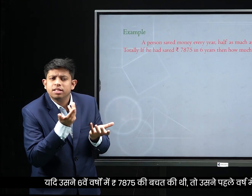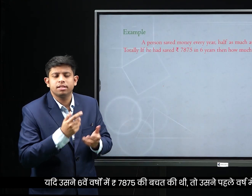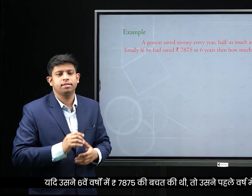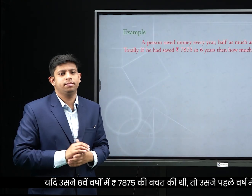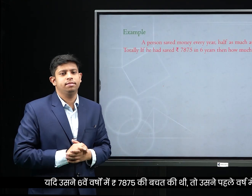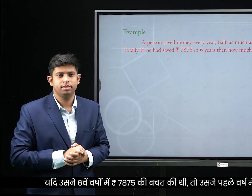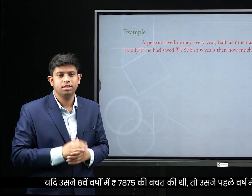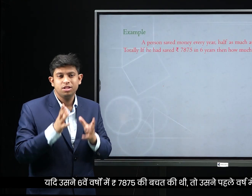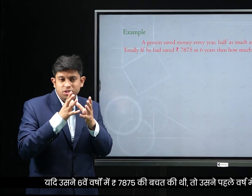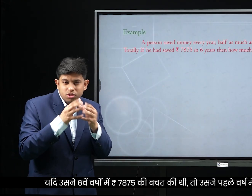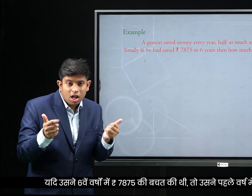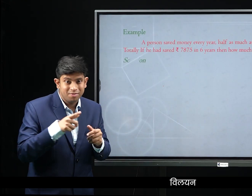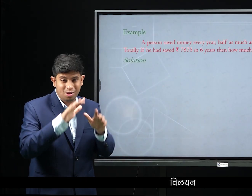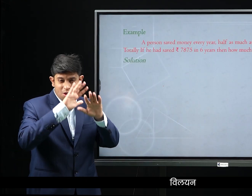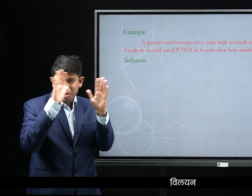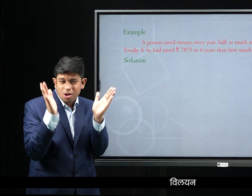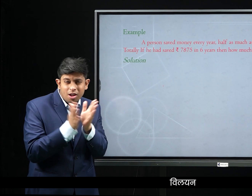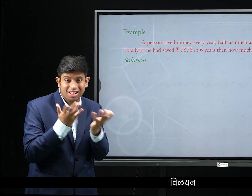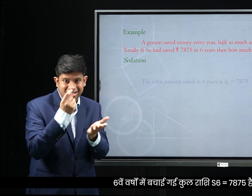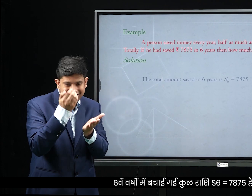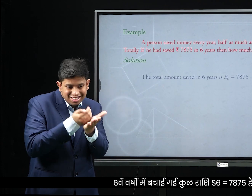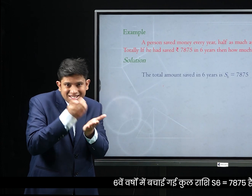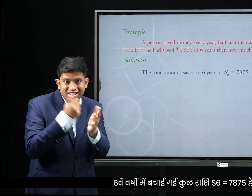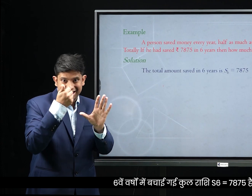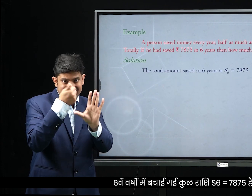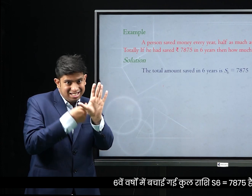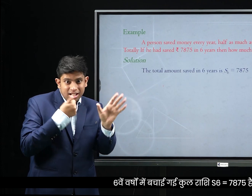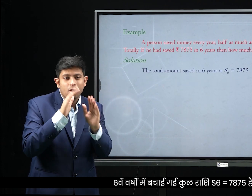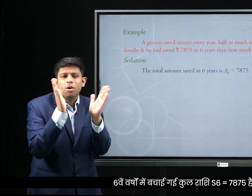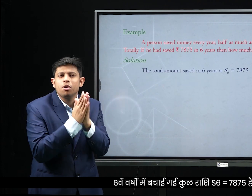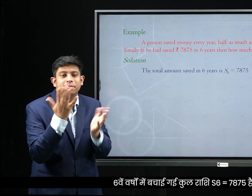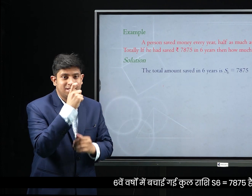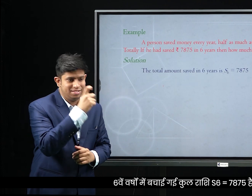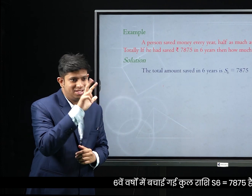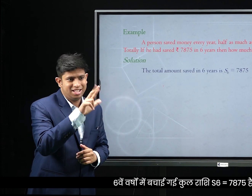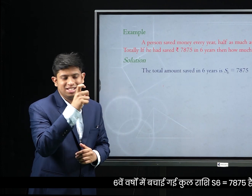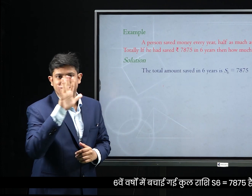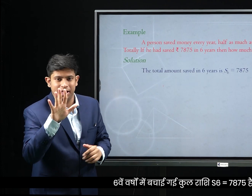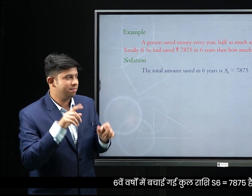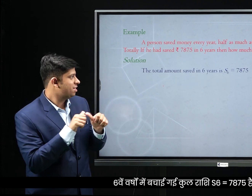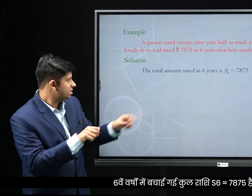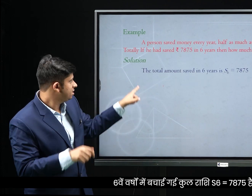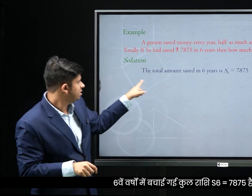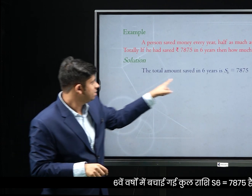में कितनी बचत की थी? विलयन: 6वें वर्षों में बचाई गई कुल राशि S6 इज